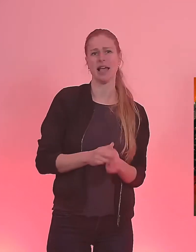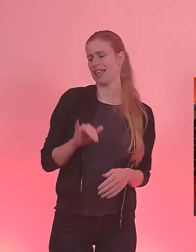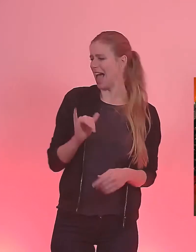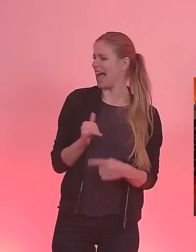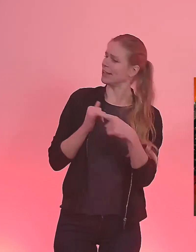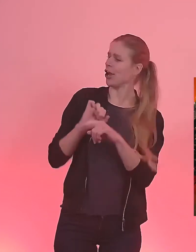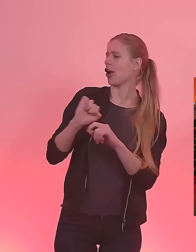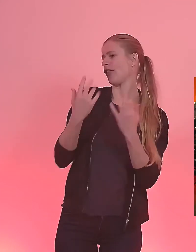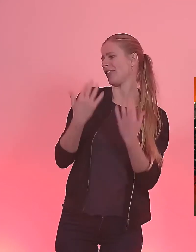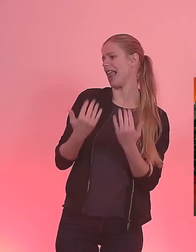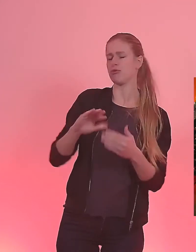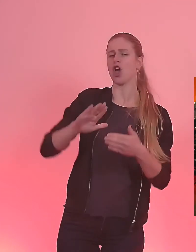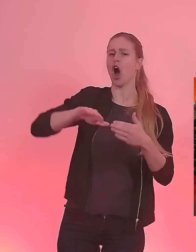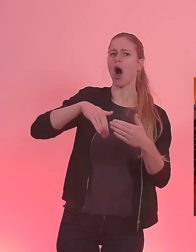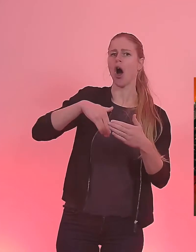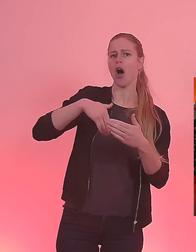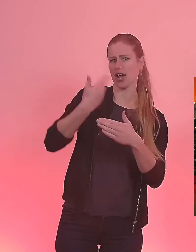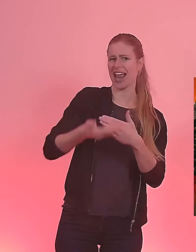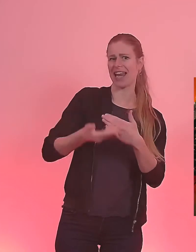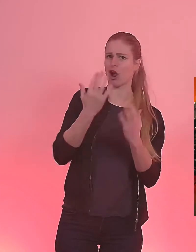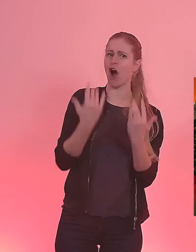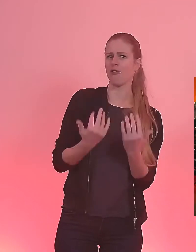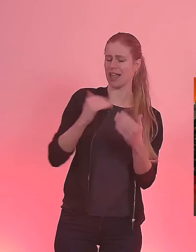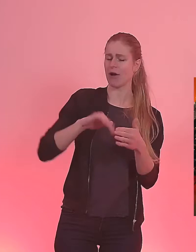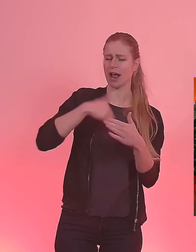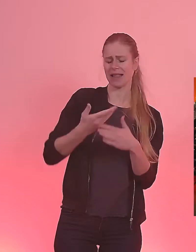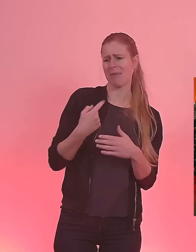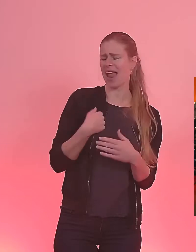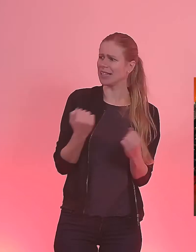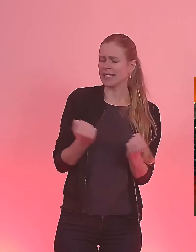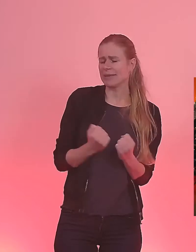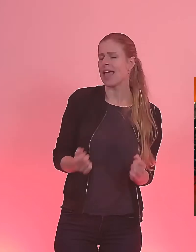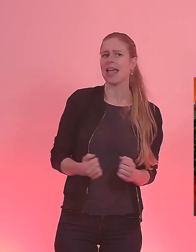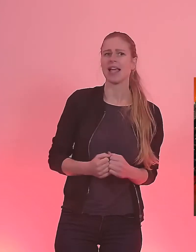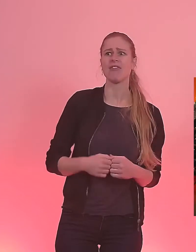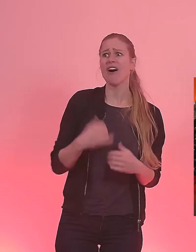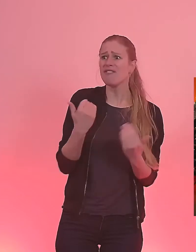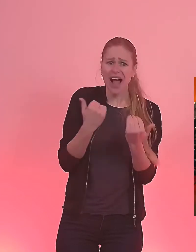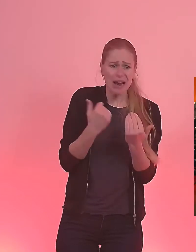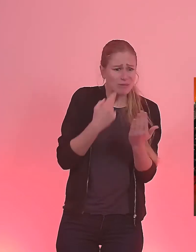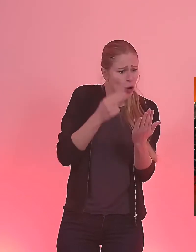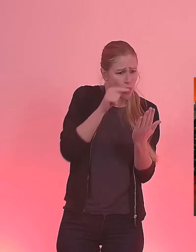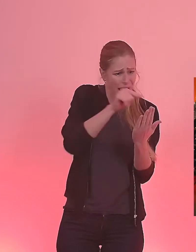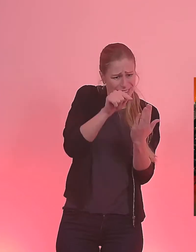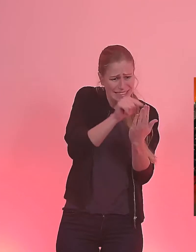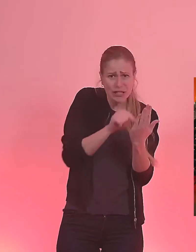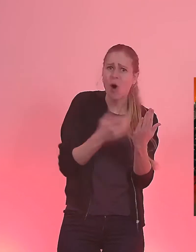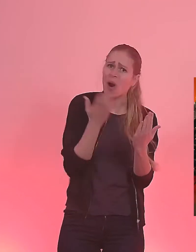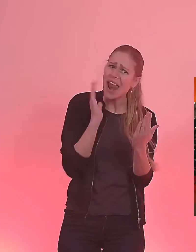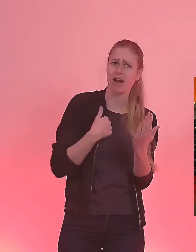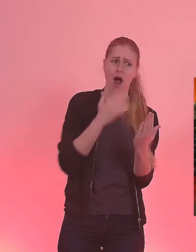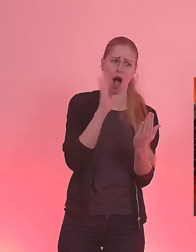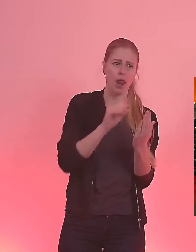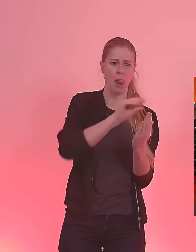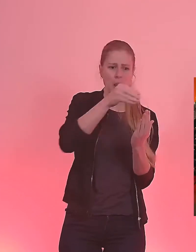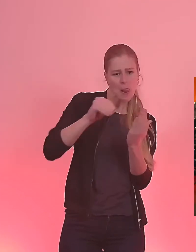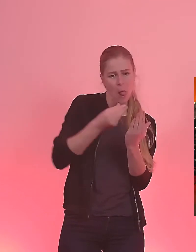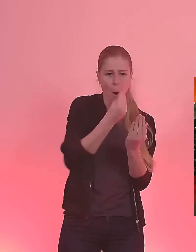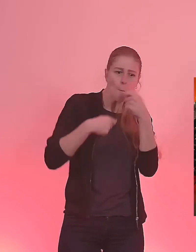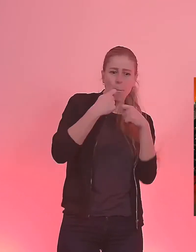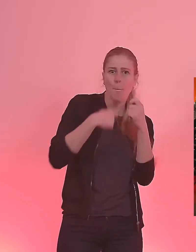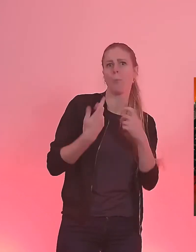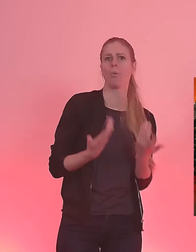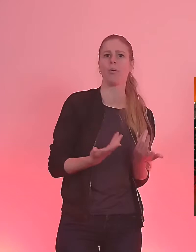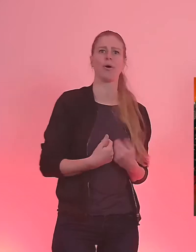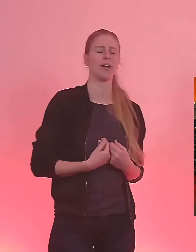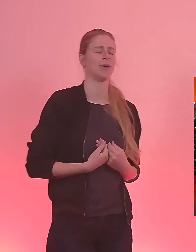op je aftelkalender, maar bij mij niet meer. Oh, waarom maken ze die chocolaatje zo lekker? Is bij mij alweer op. Oh. Ik zal